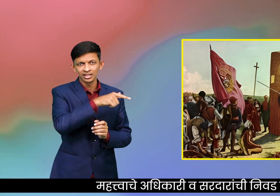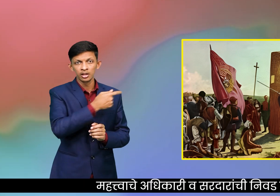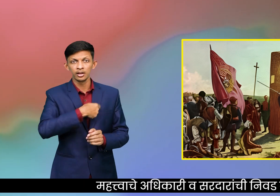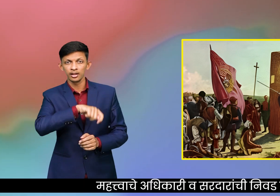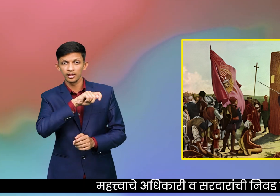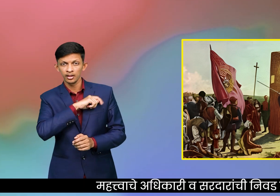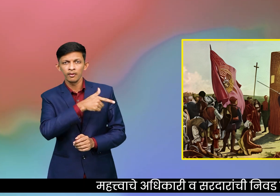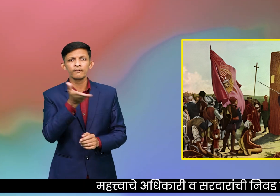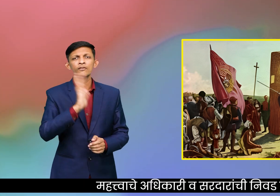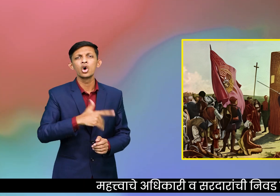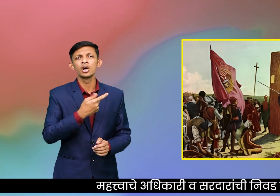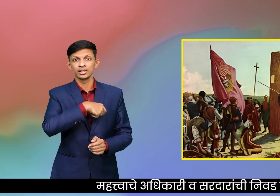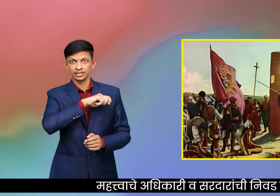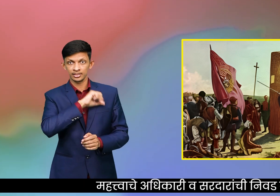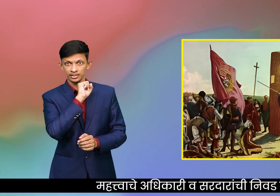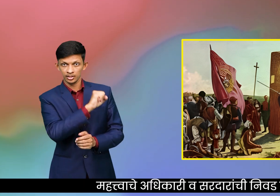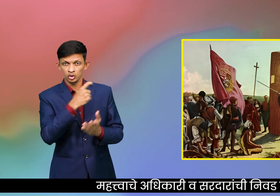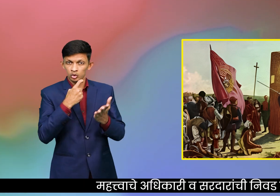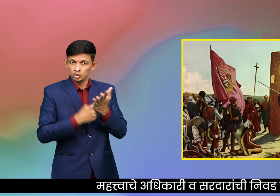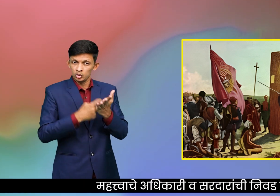महत्त्वाचे अधिकारी व सरदारांची निवड केली.